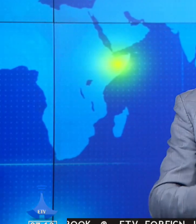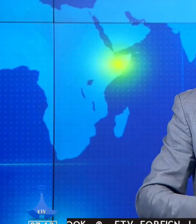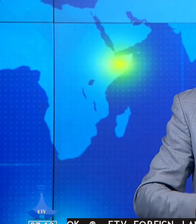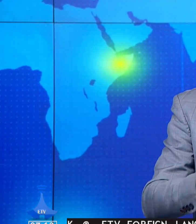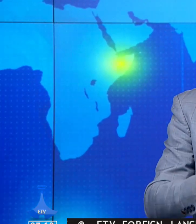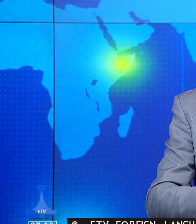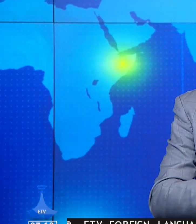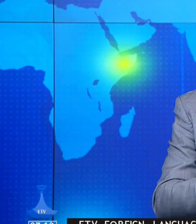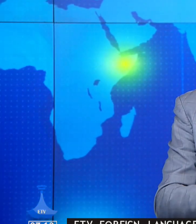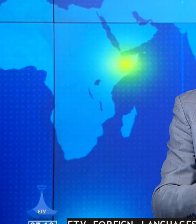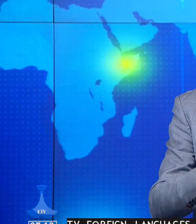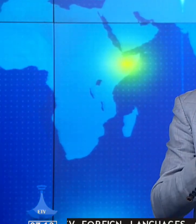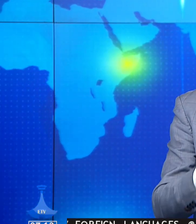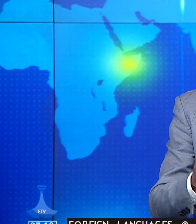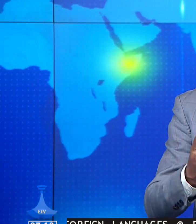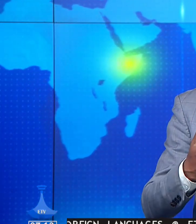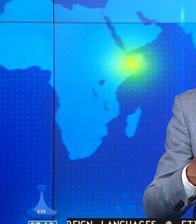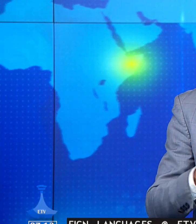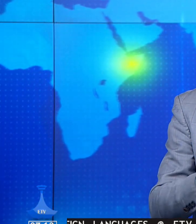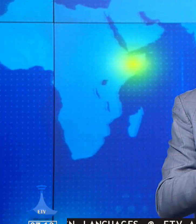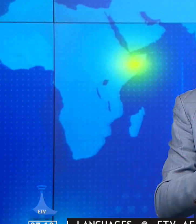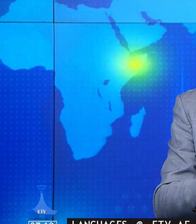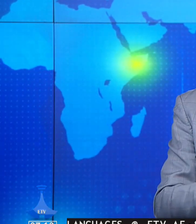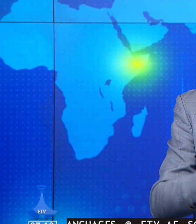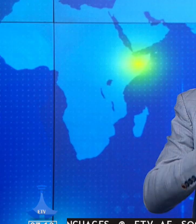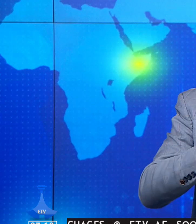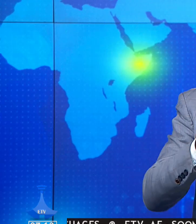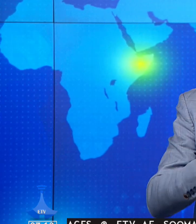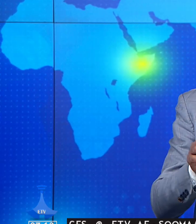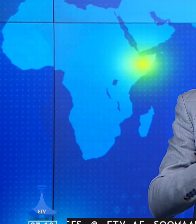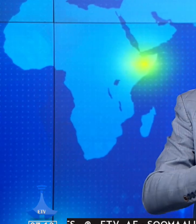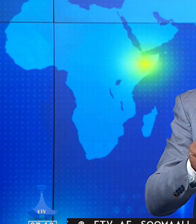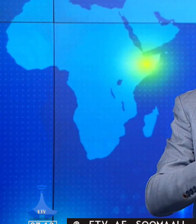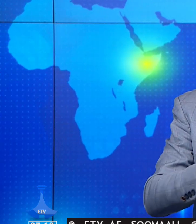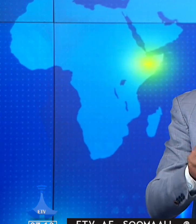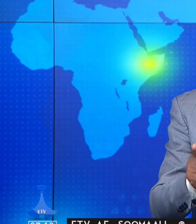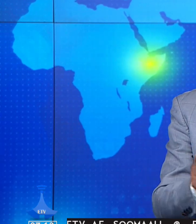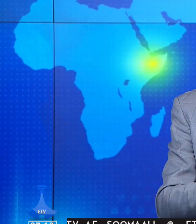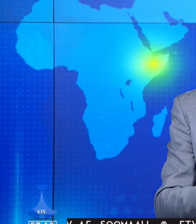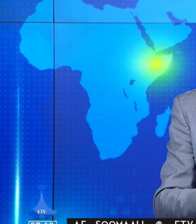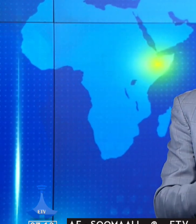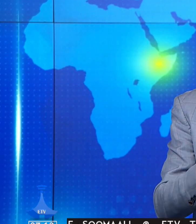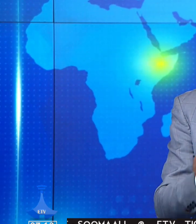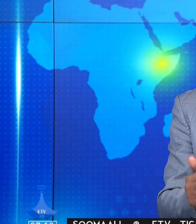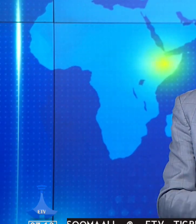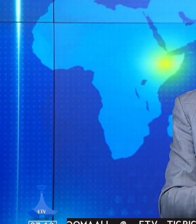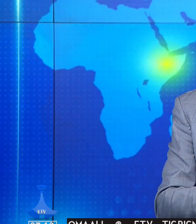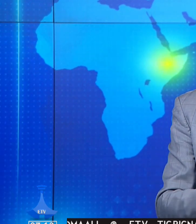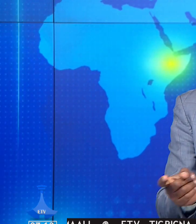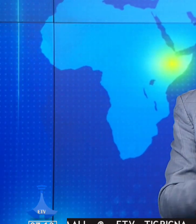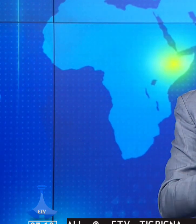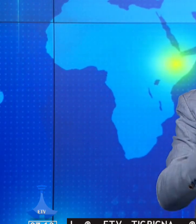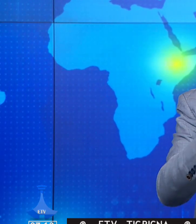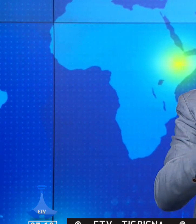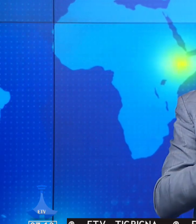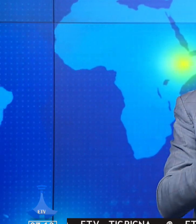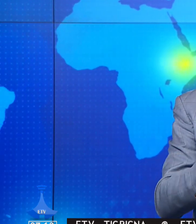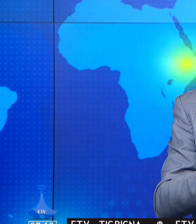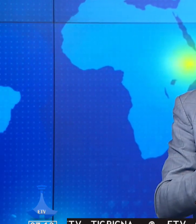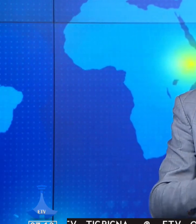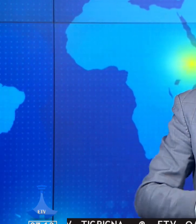የአዲስ አበባ ነዋሪዎች የፖለቲካ ፓርቲዎች ያላቸውን የፖሊሲ አማራጭ በተለያዩ የመገናኛ ብዙሃን እየተከታተሉ